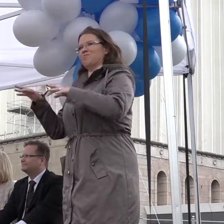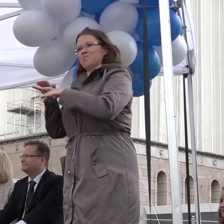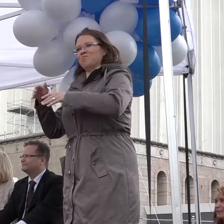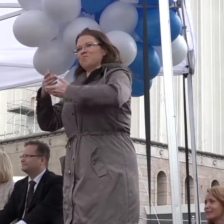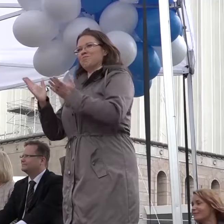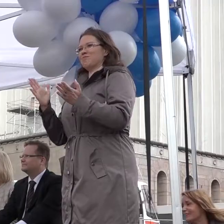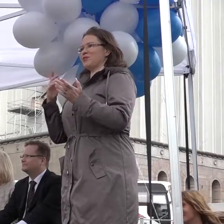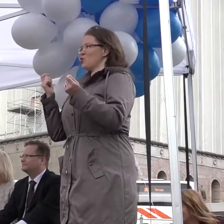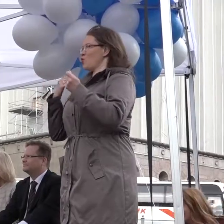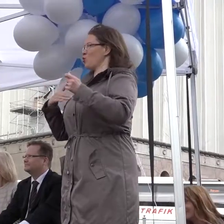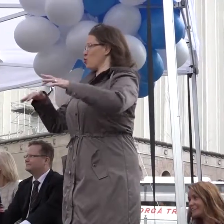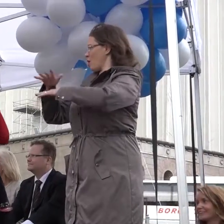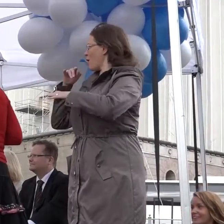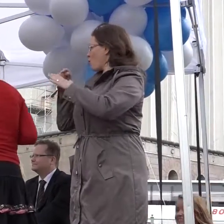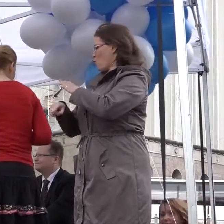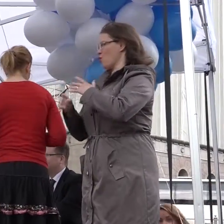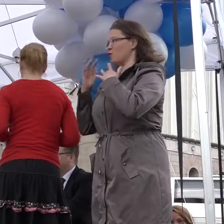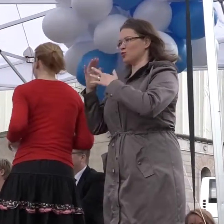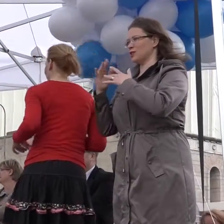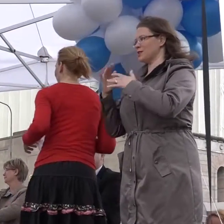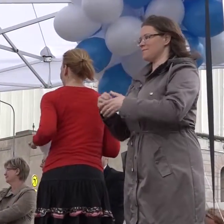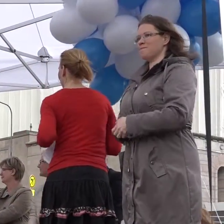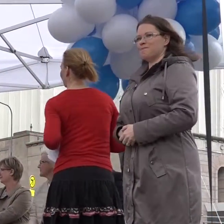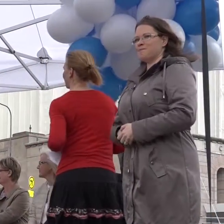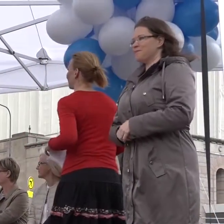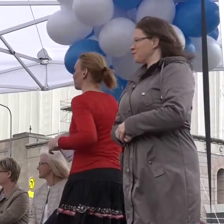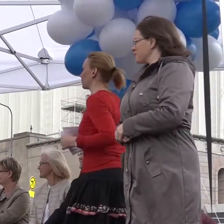kuuluu juhlatunnelmaan oleellisesti.